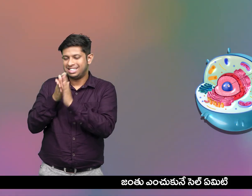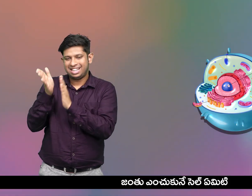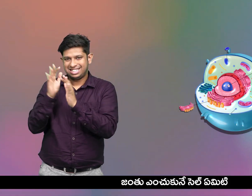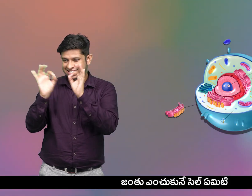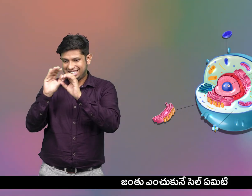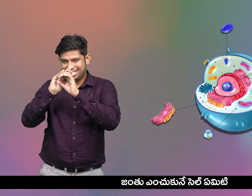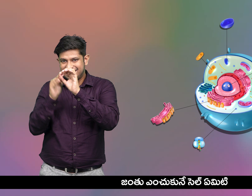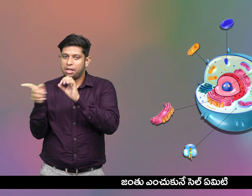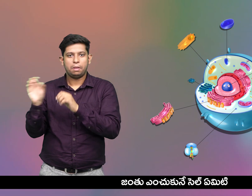సెల్ ఏమిటి?